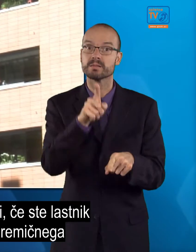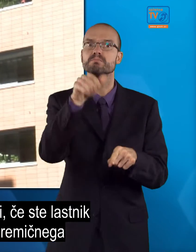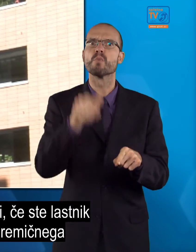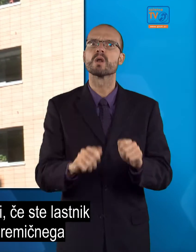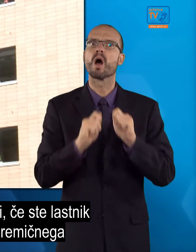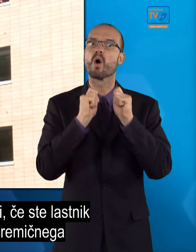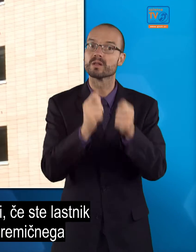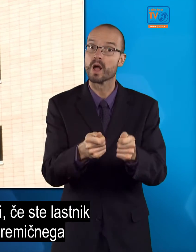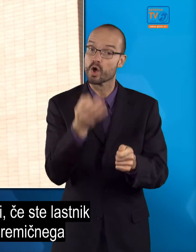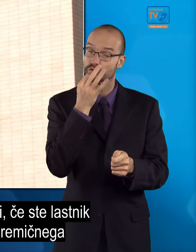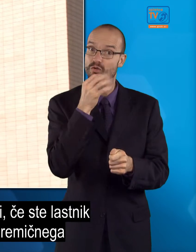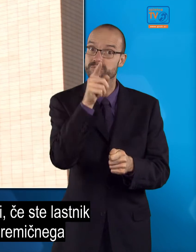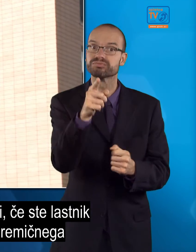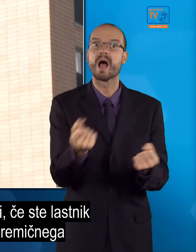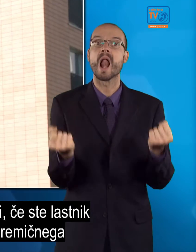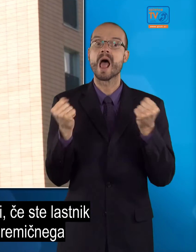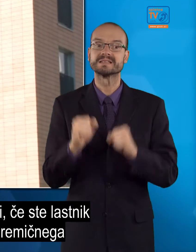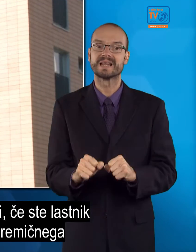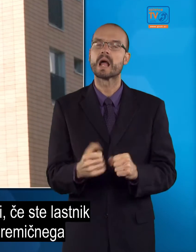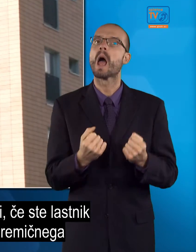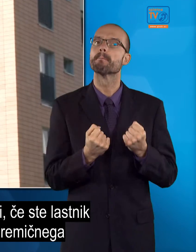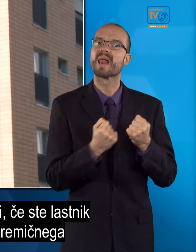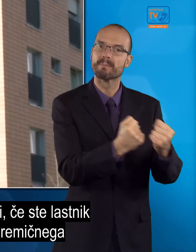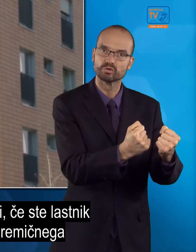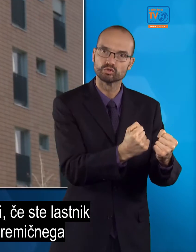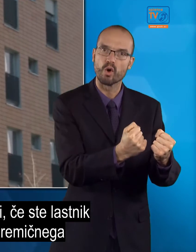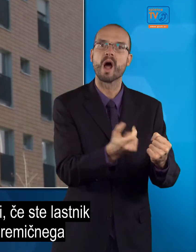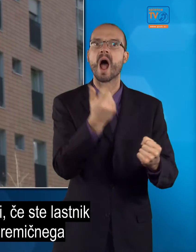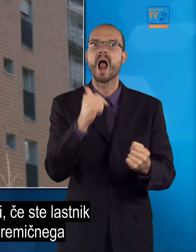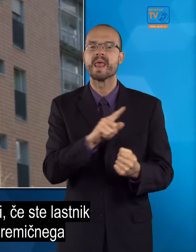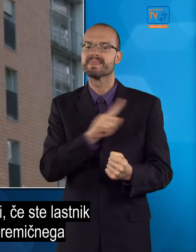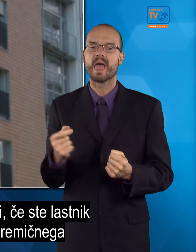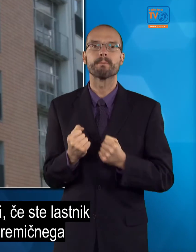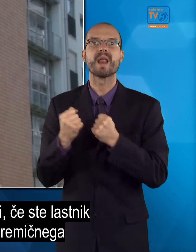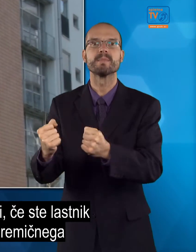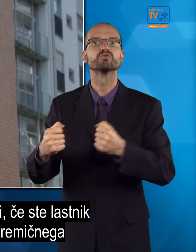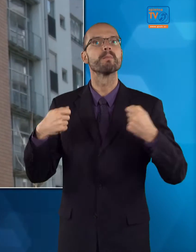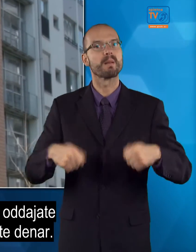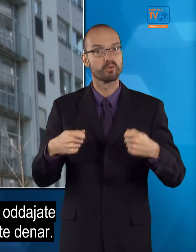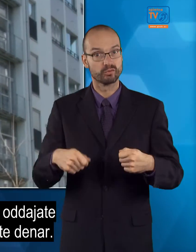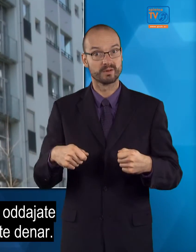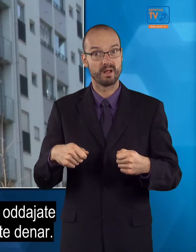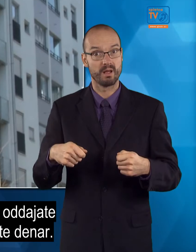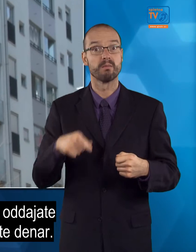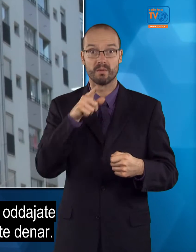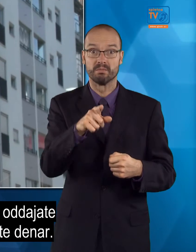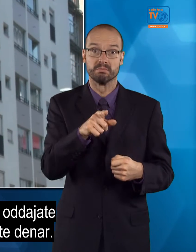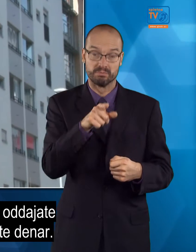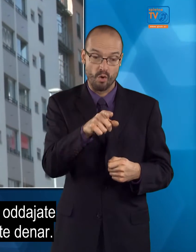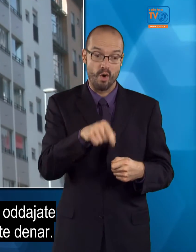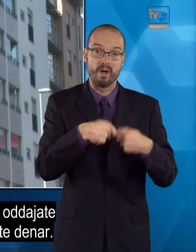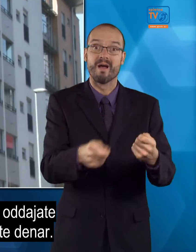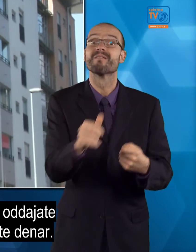Napoved morate oddati, če ste lastnik premičnega ali nepremičnega premoženja in ga oddajate ter zato